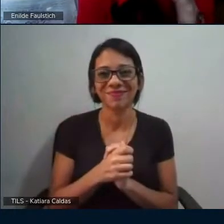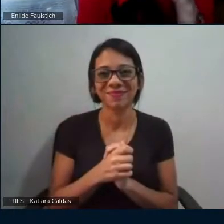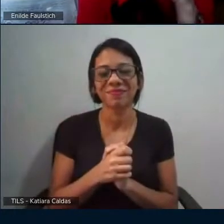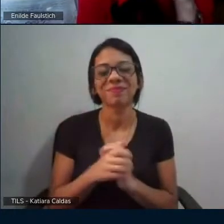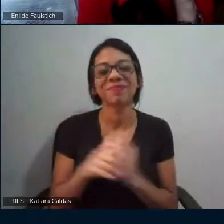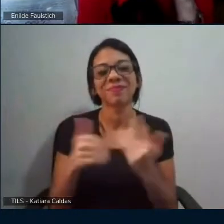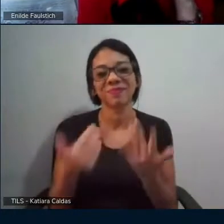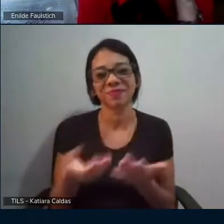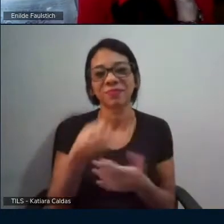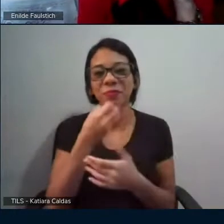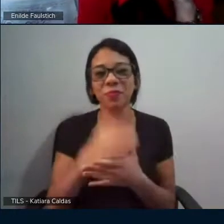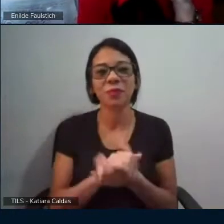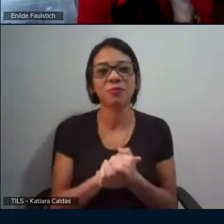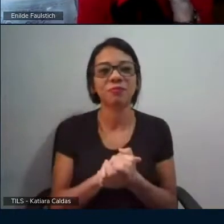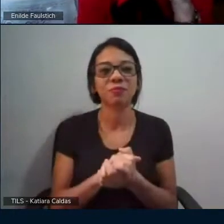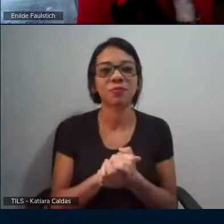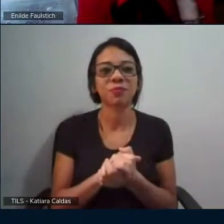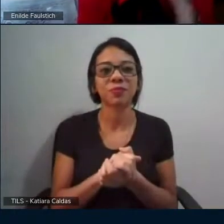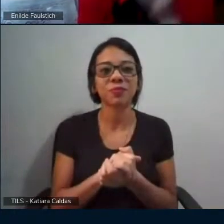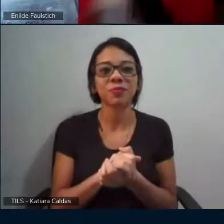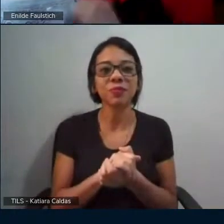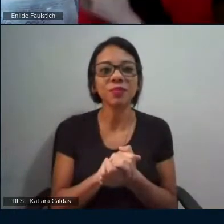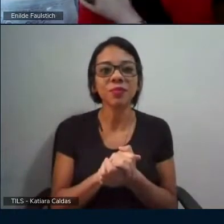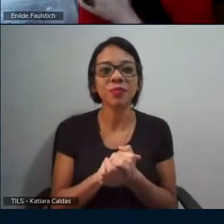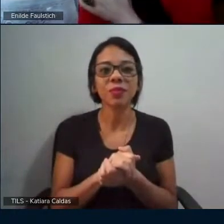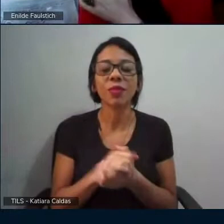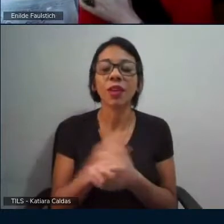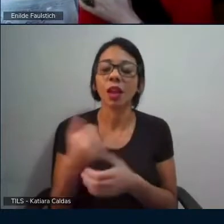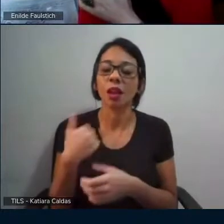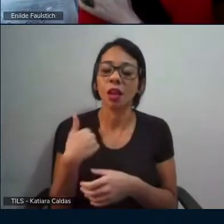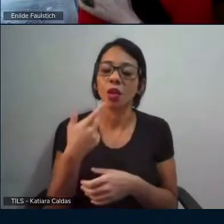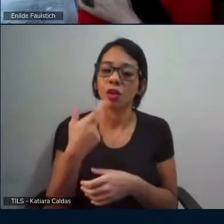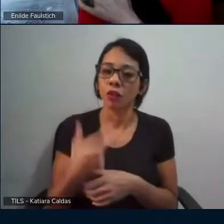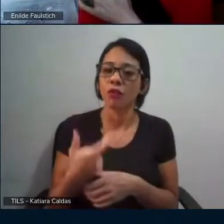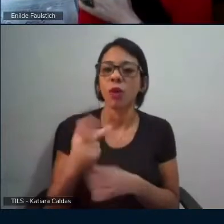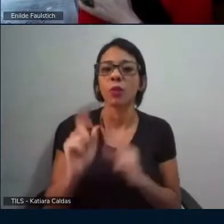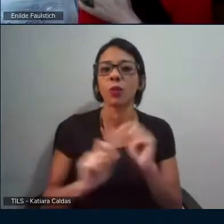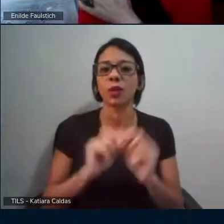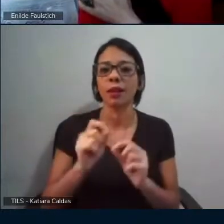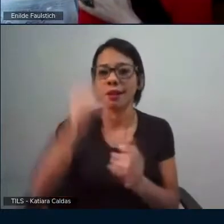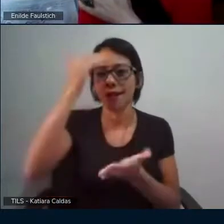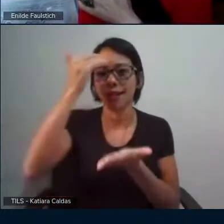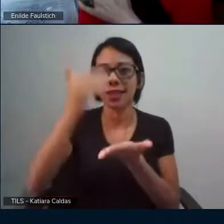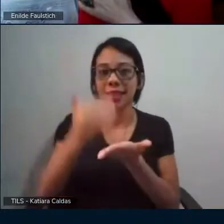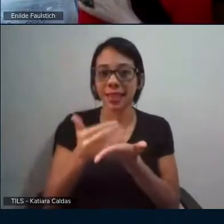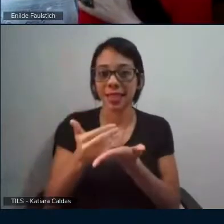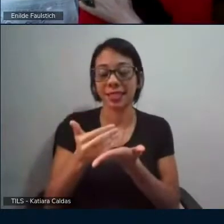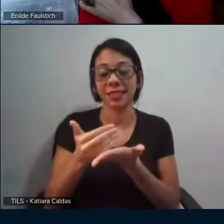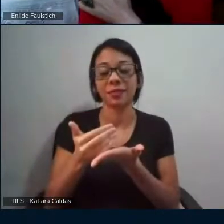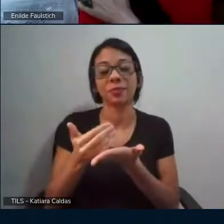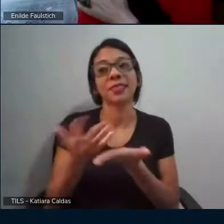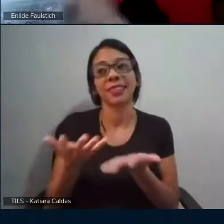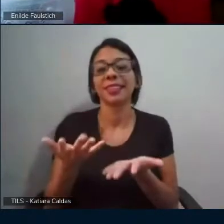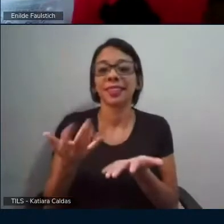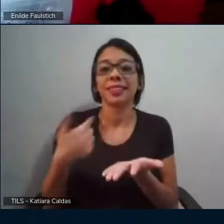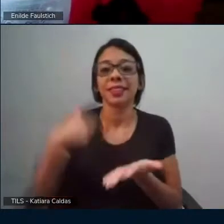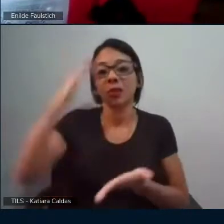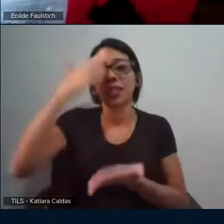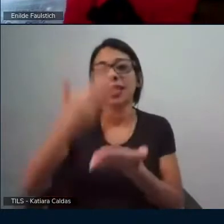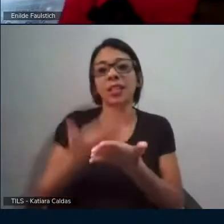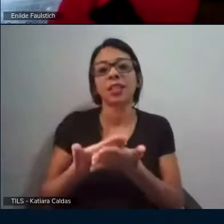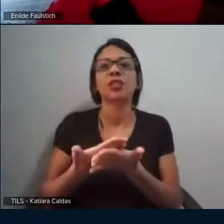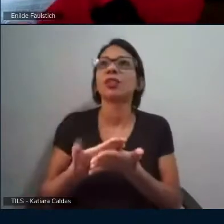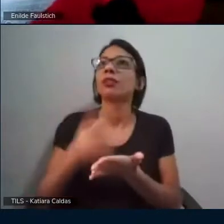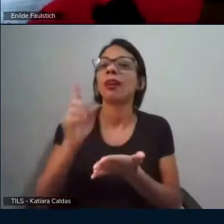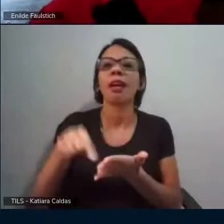Bom, eu digo que foi uma tese, Falk, que eu acredito que foi um